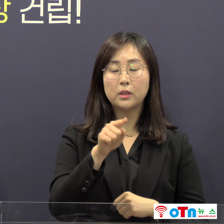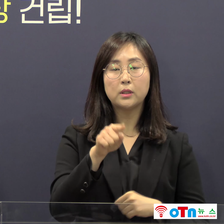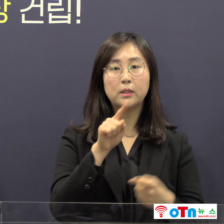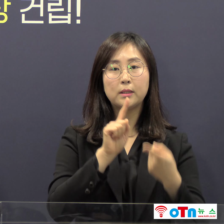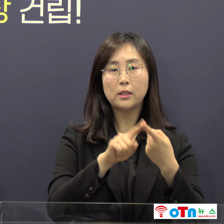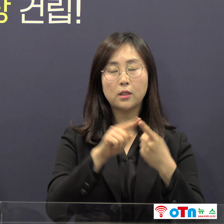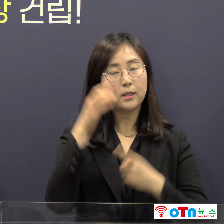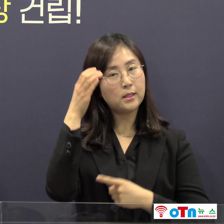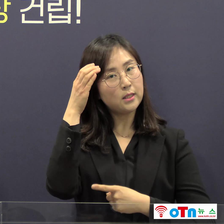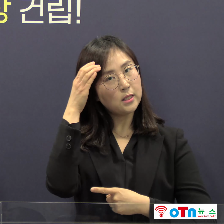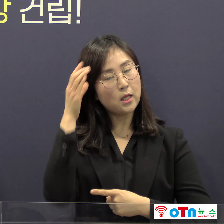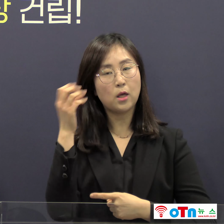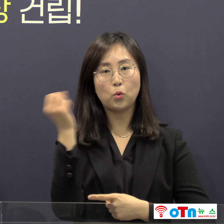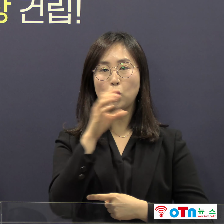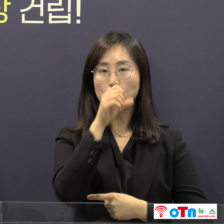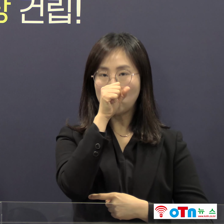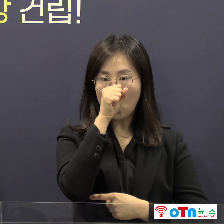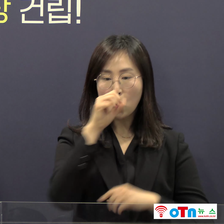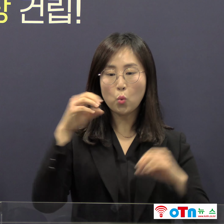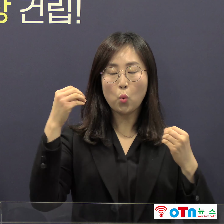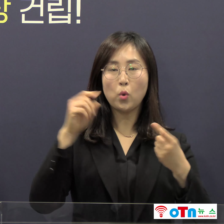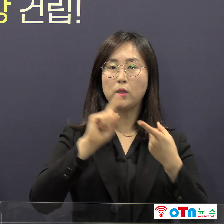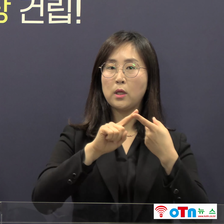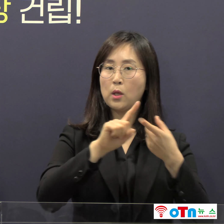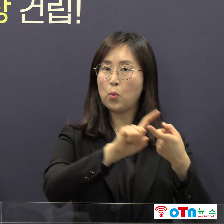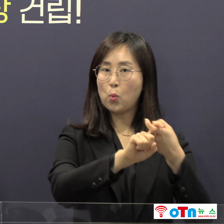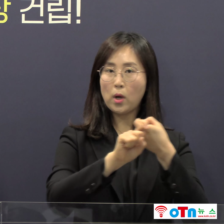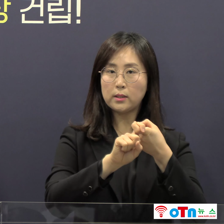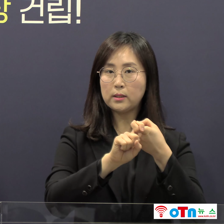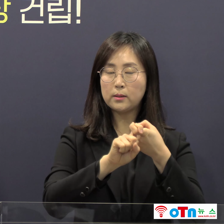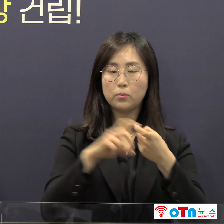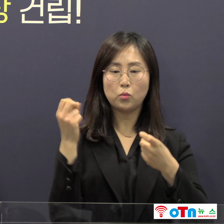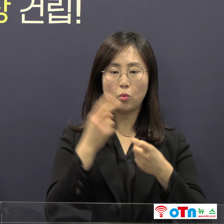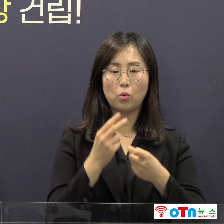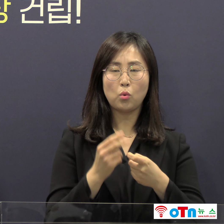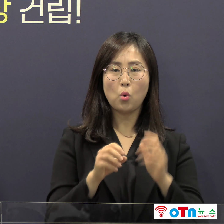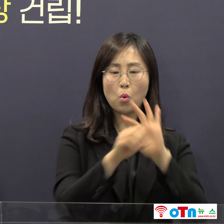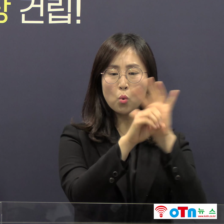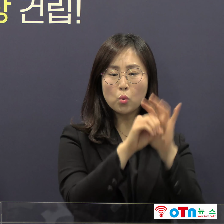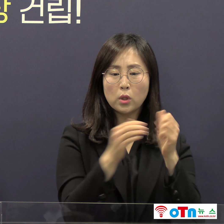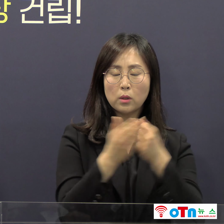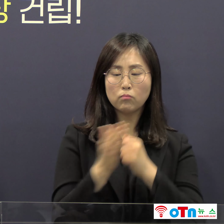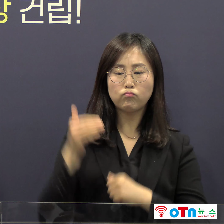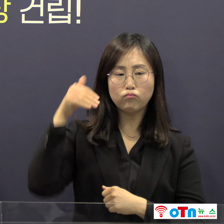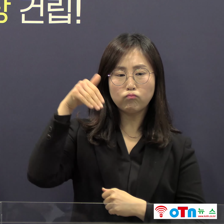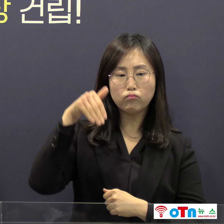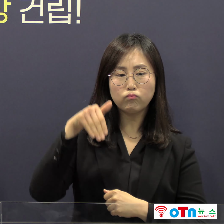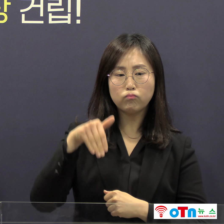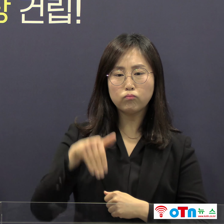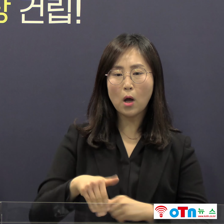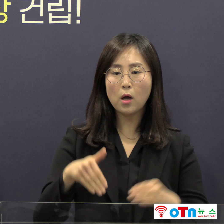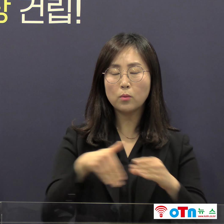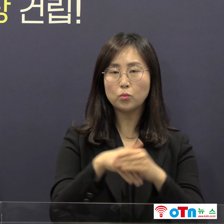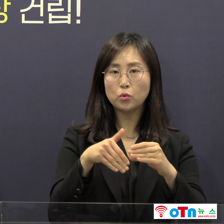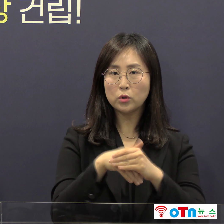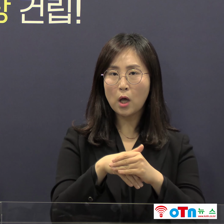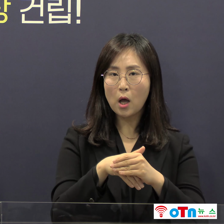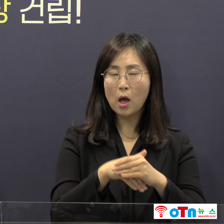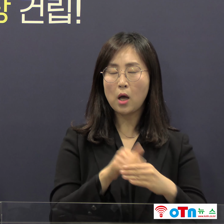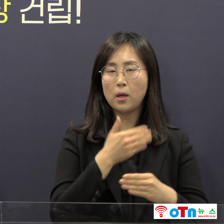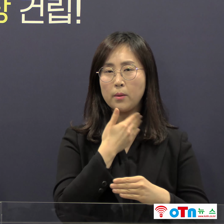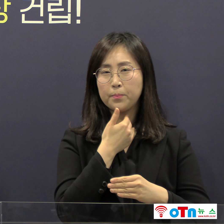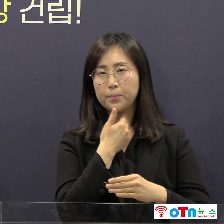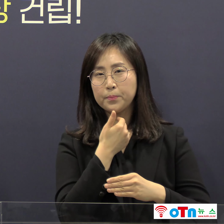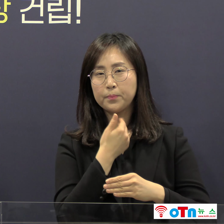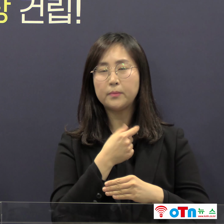기대와 수준 높은 공연에 대한 관심, 그리고 코로나로 위축되어 있던 문화생활에 대한 욕구 등이 두루 반응된 결과라고